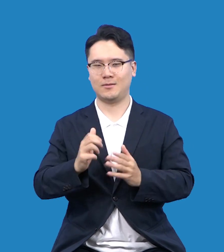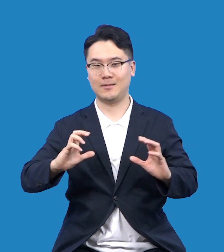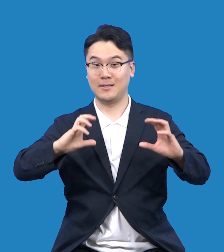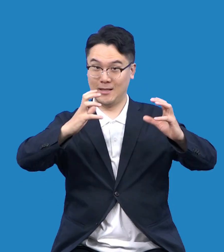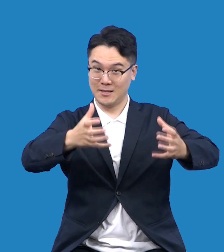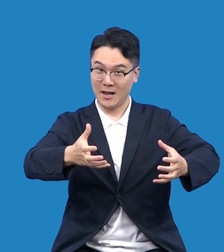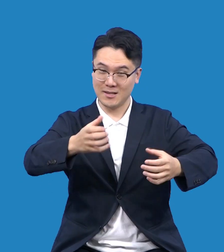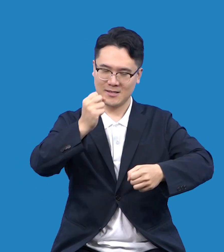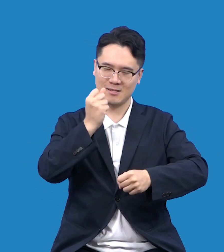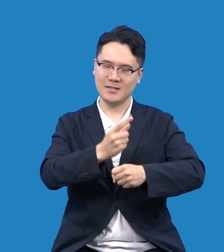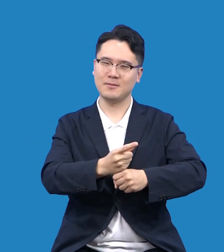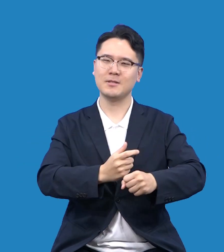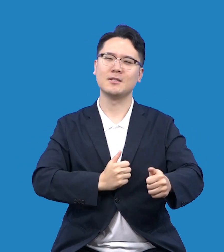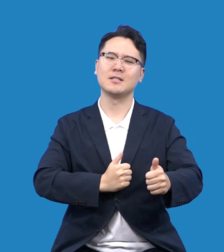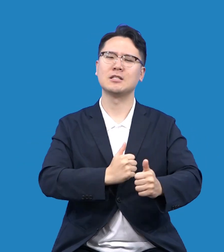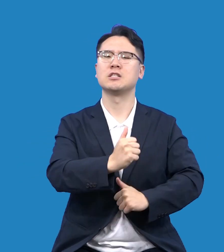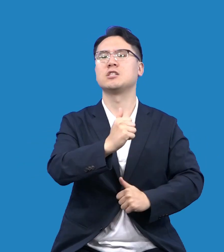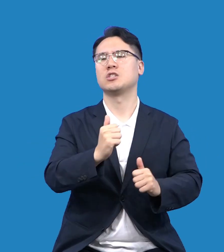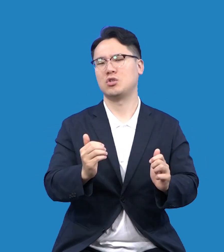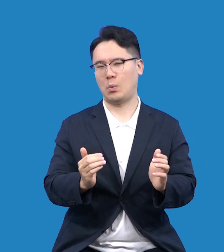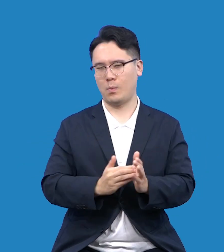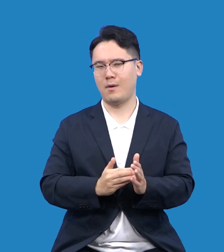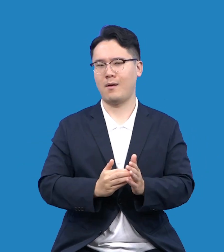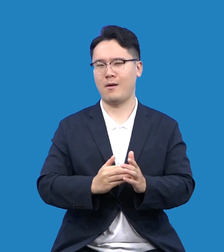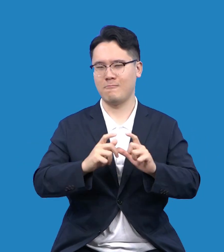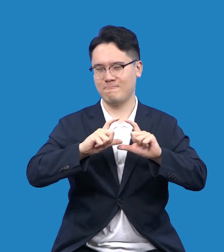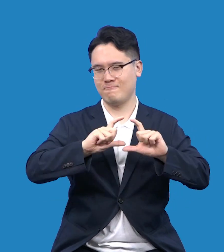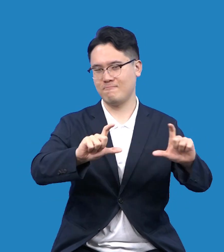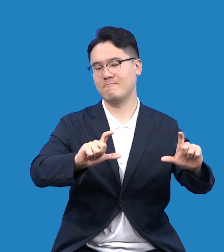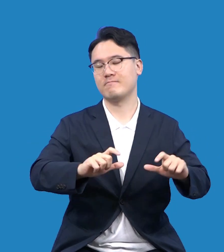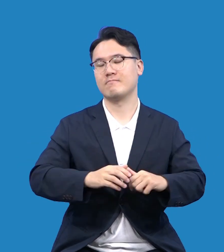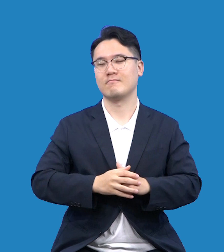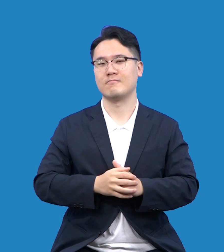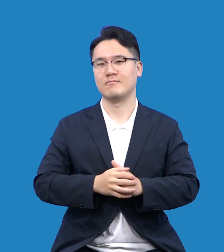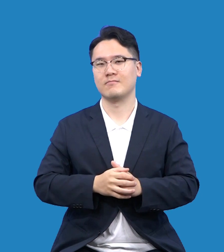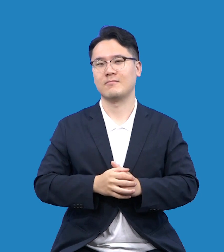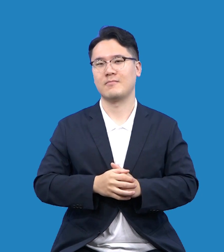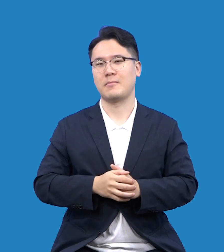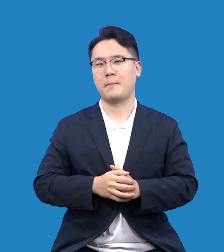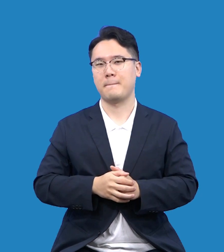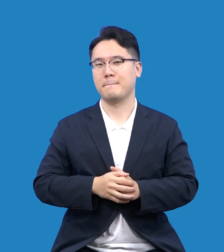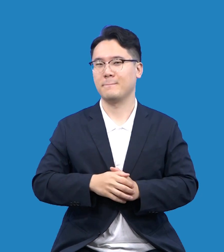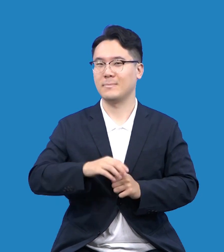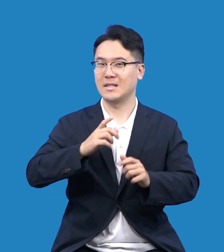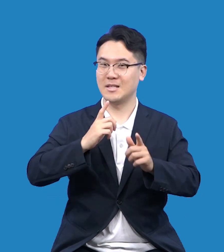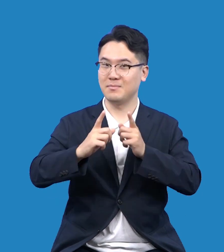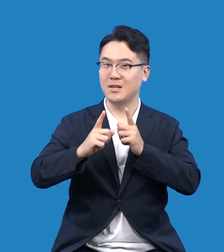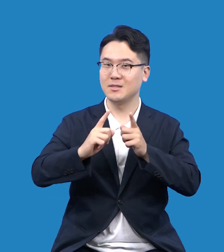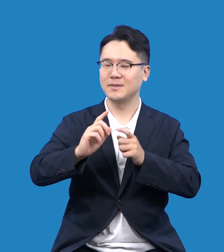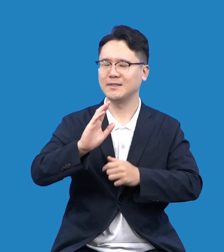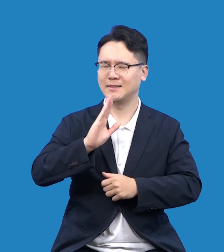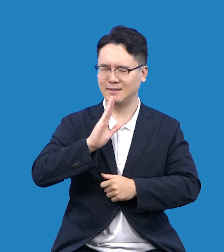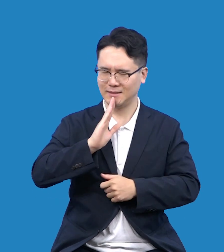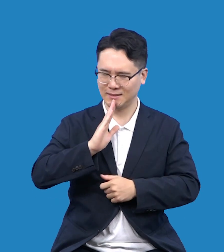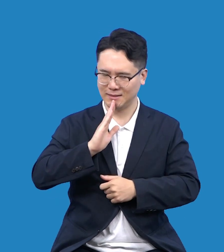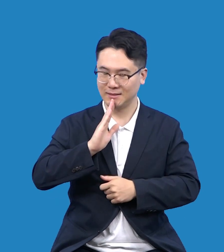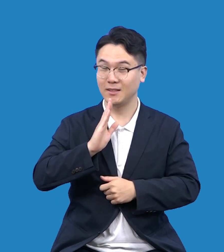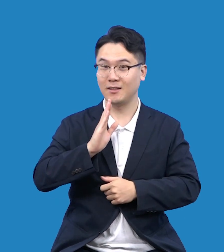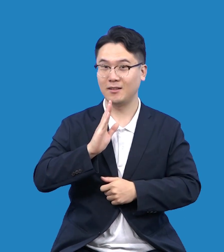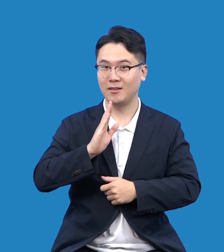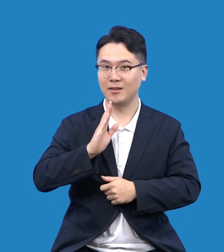뭐예요? 이기었노라. 이렇게 선언하십니다. 네. 이 말씀이 진심이라면 사랑하는